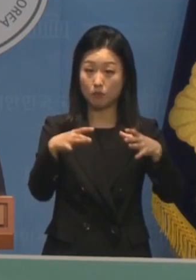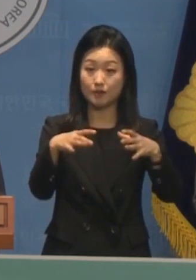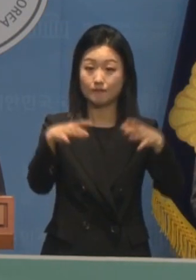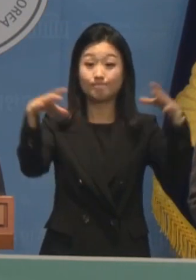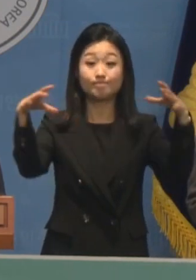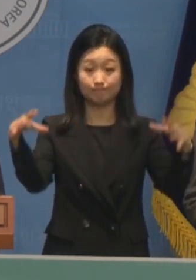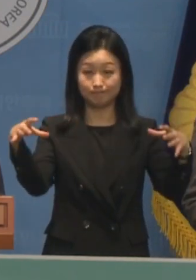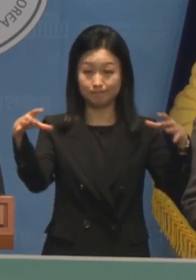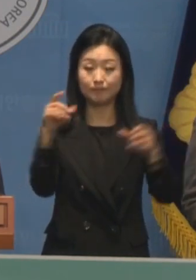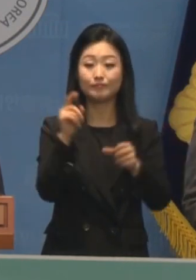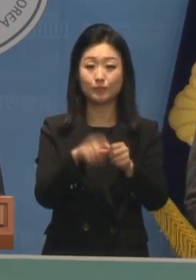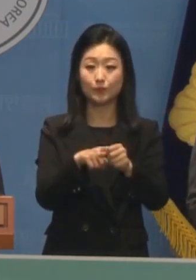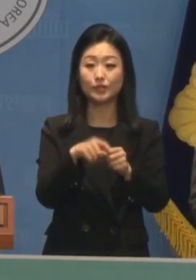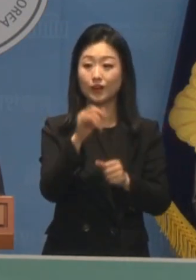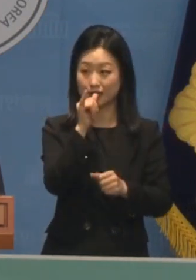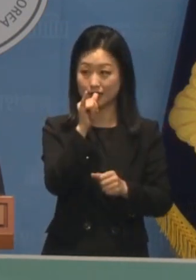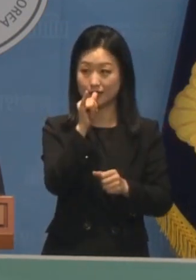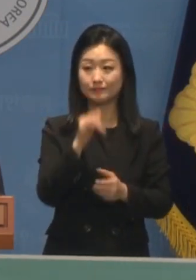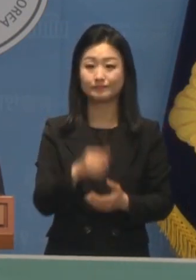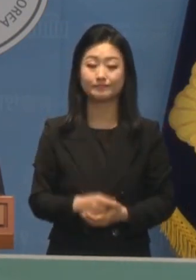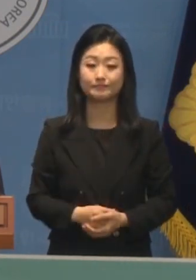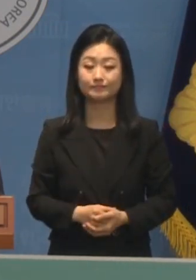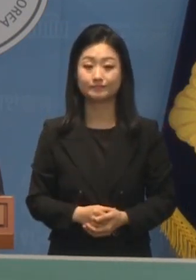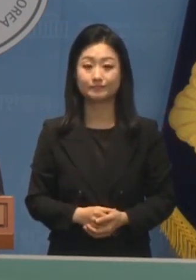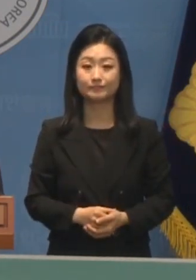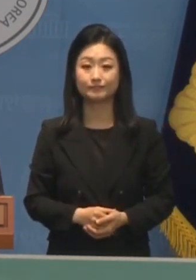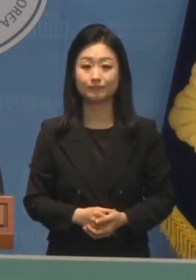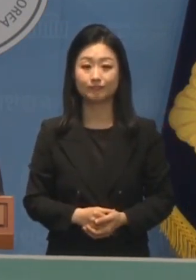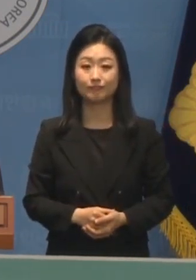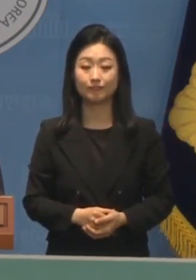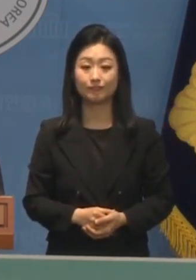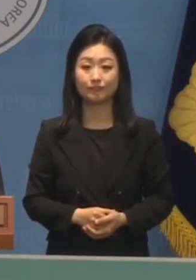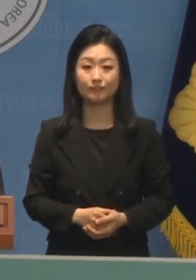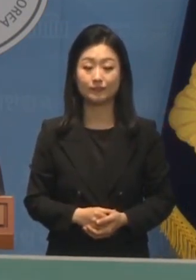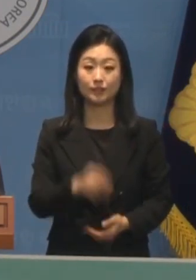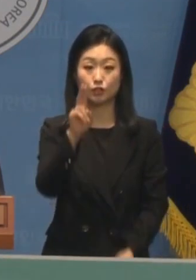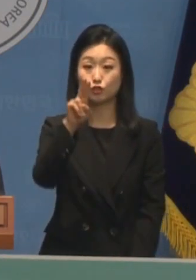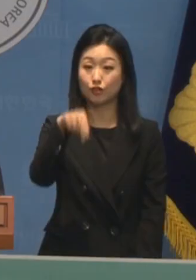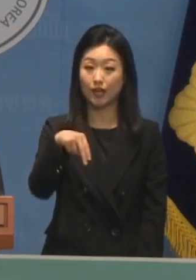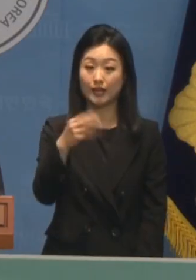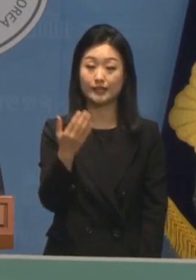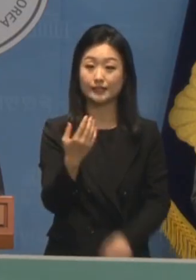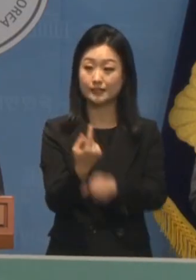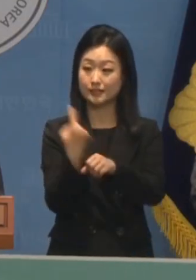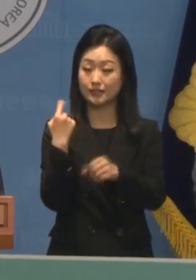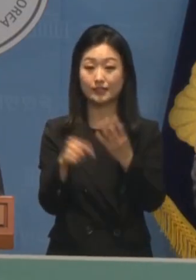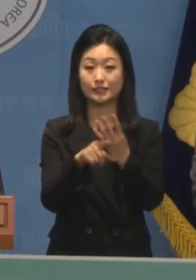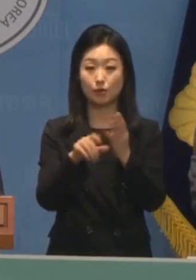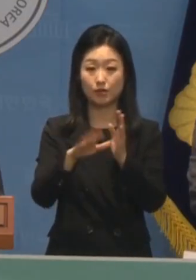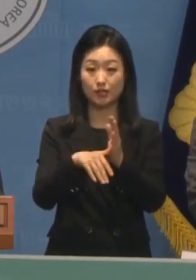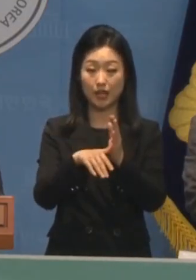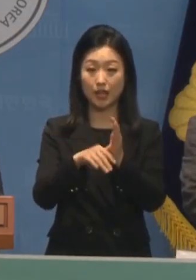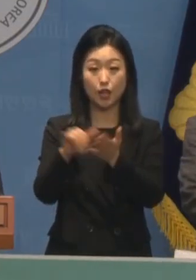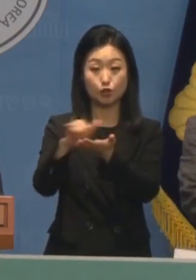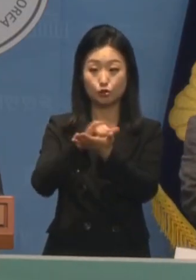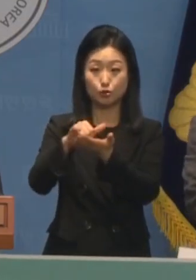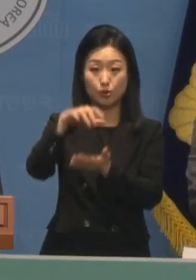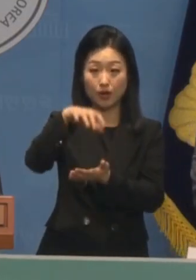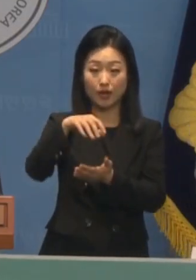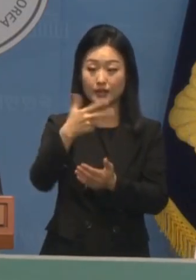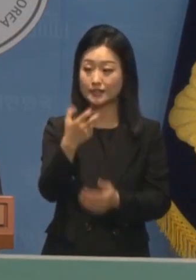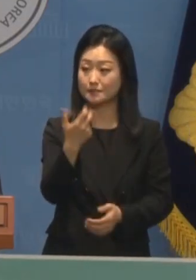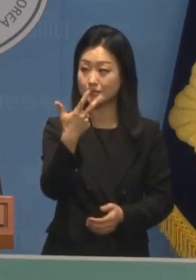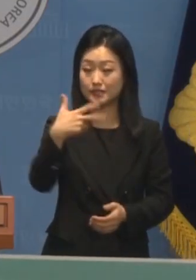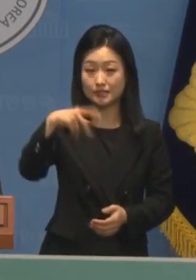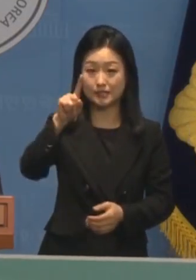더 넓히려는 의지를 담고 있습니다. 유엔은 지난해 4월 뉴욕에서 열린